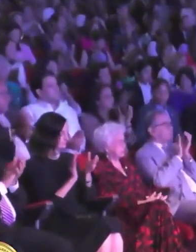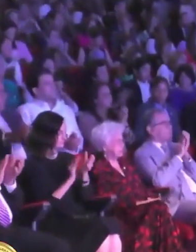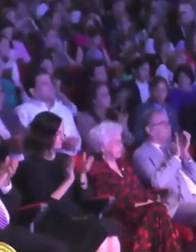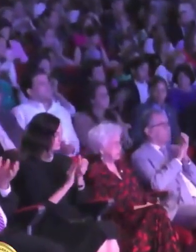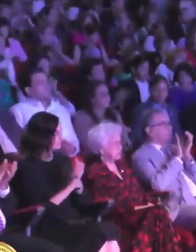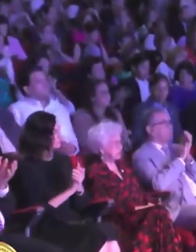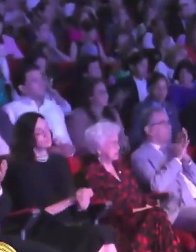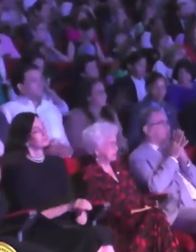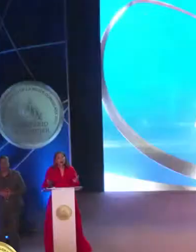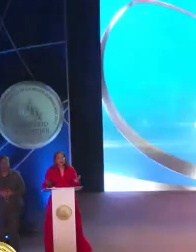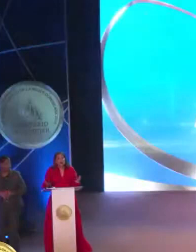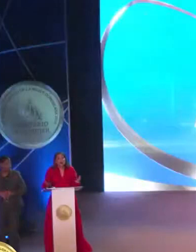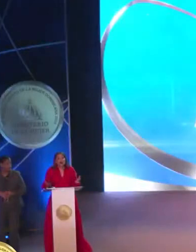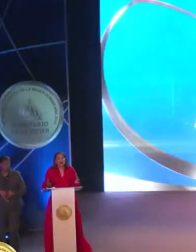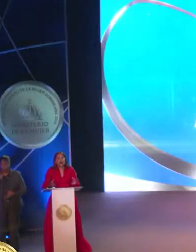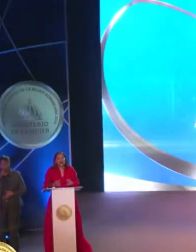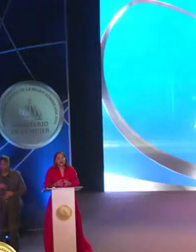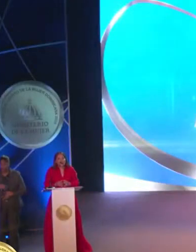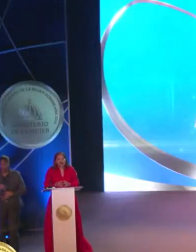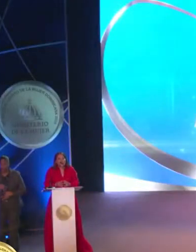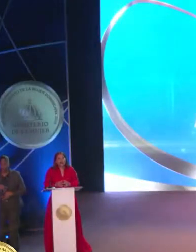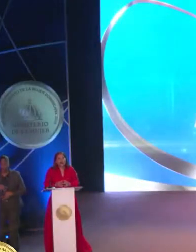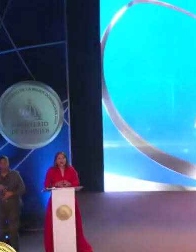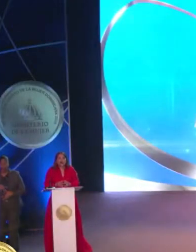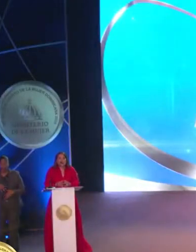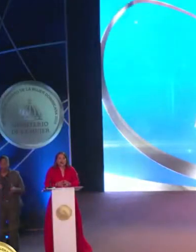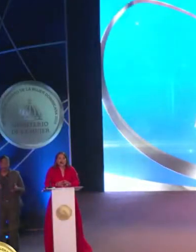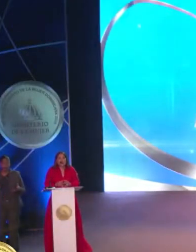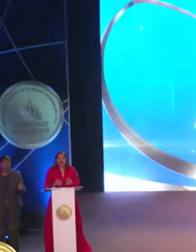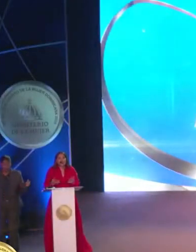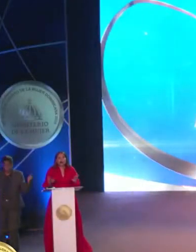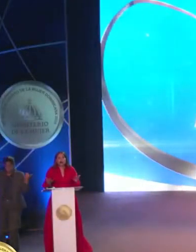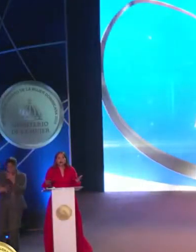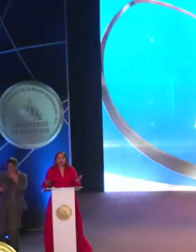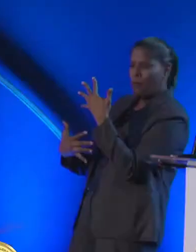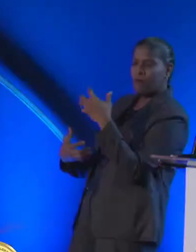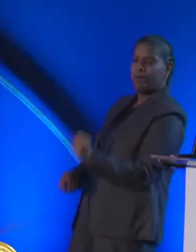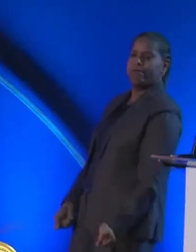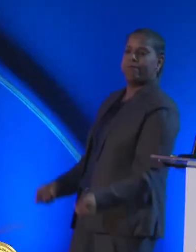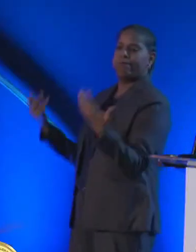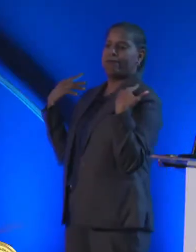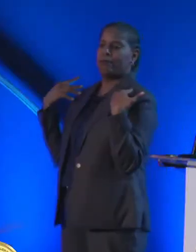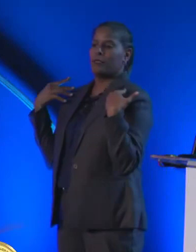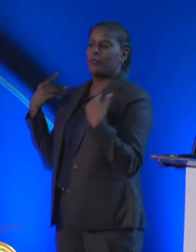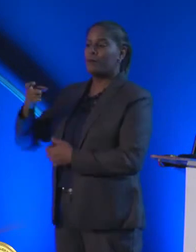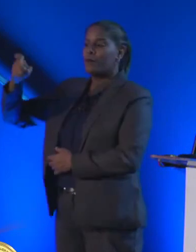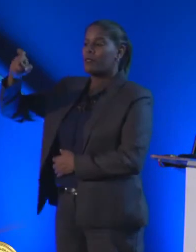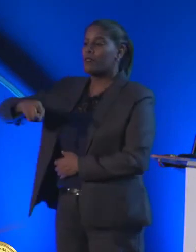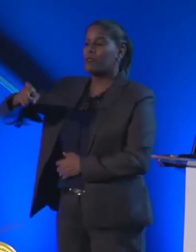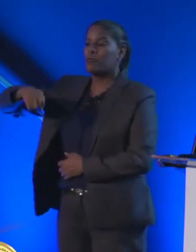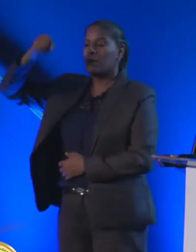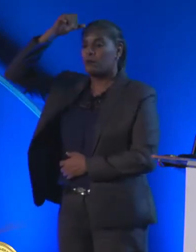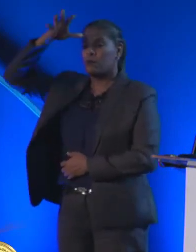posible las mujeres perdimos el miedo y necesitamos hombres que